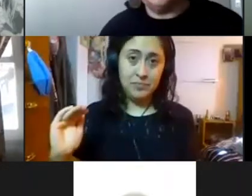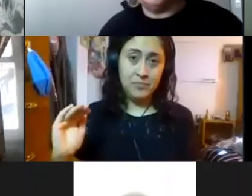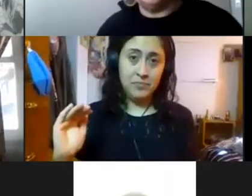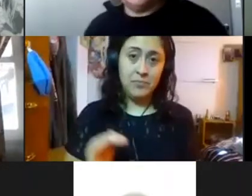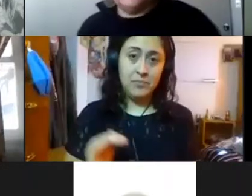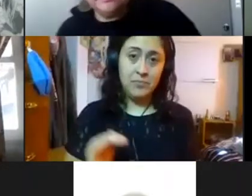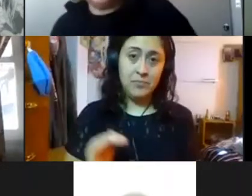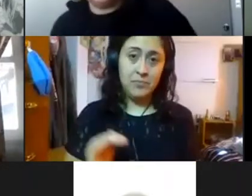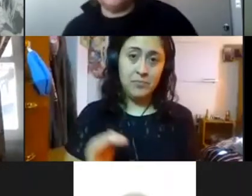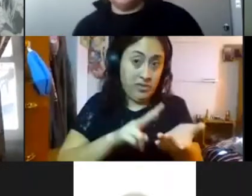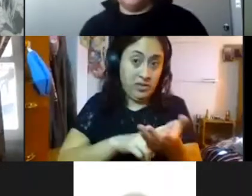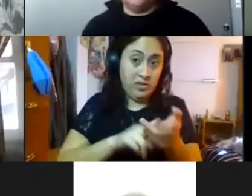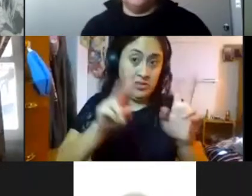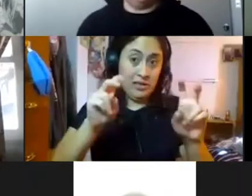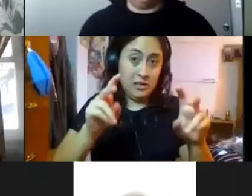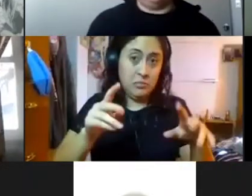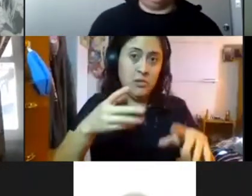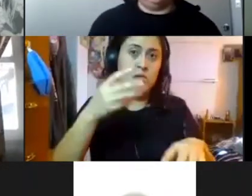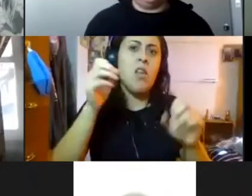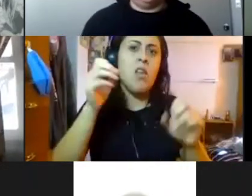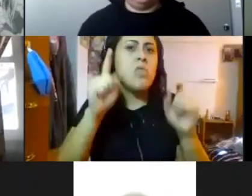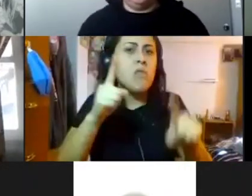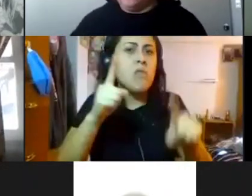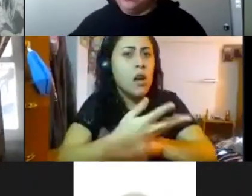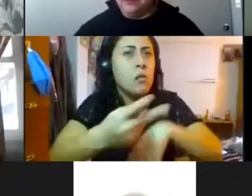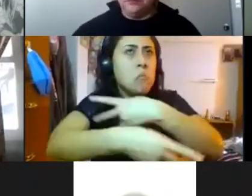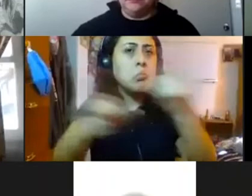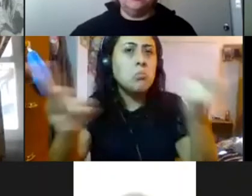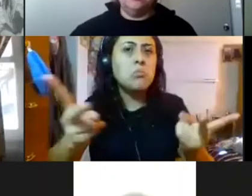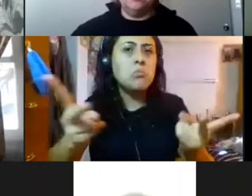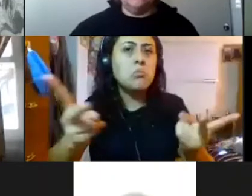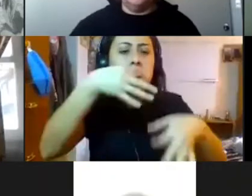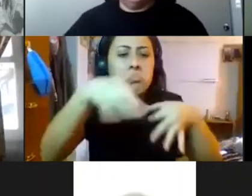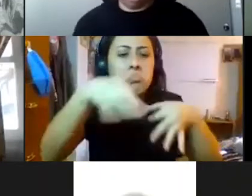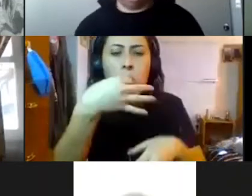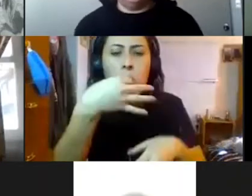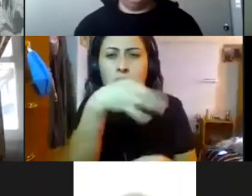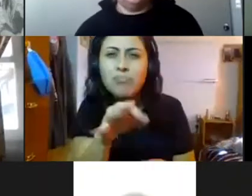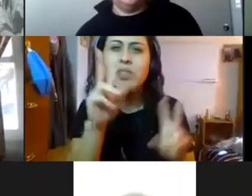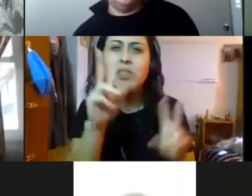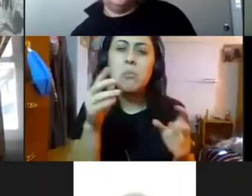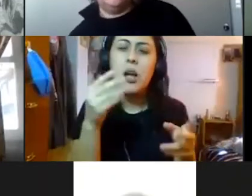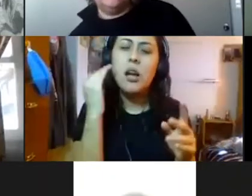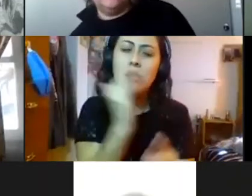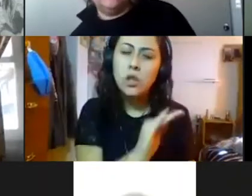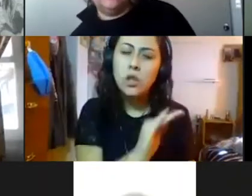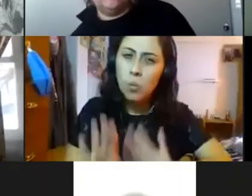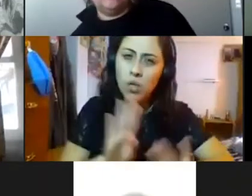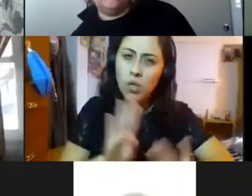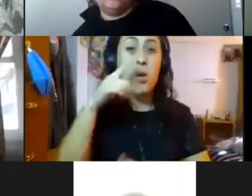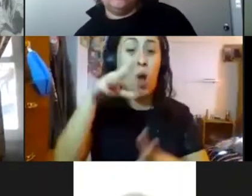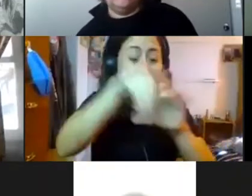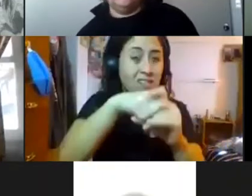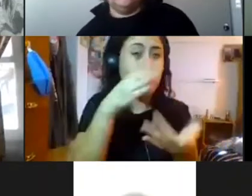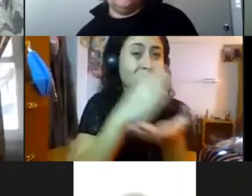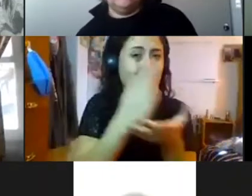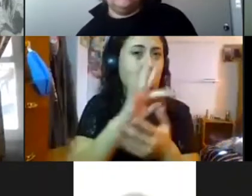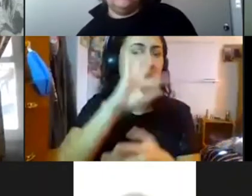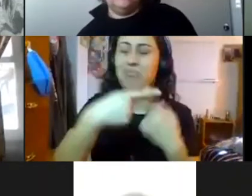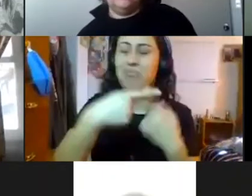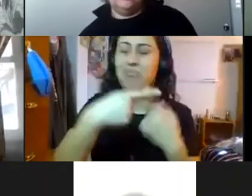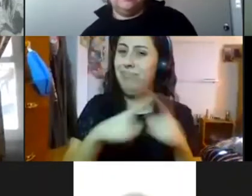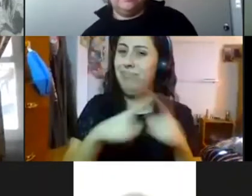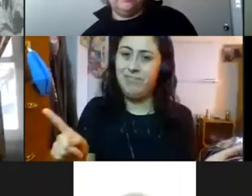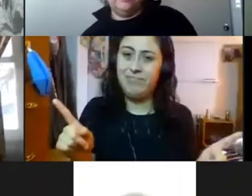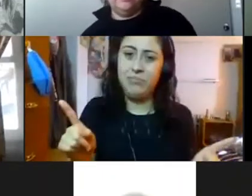públicamente podría haber algún discurso, pero finalmente al interior de las escuelas puede suceder otras cosas, que para